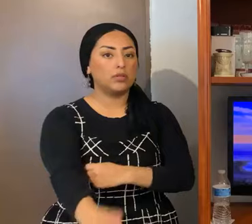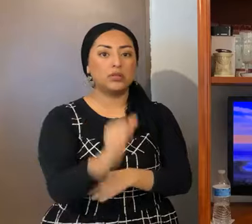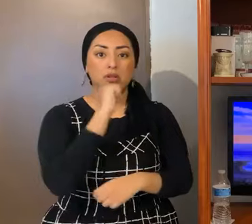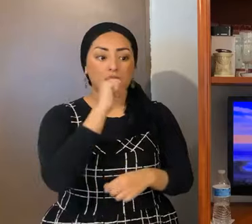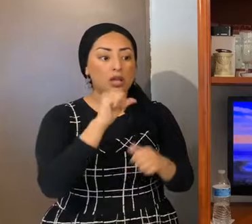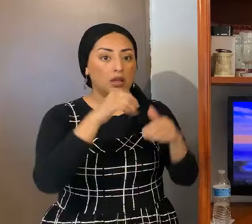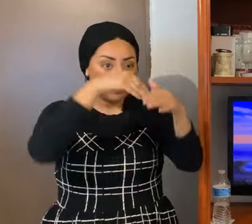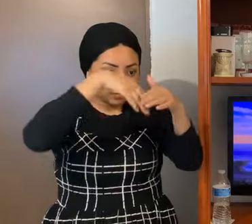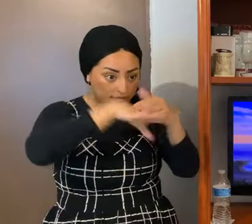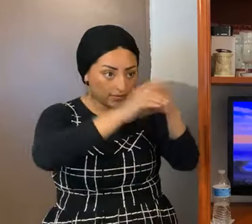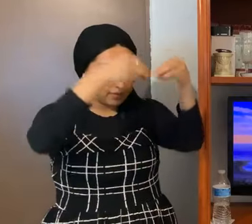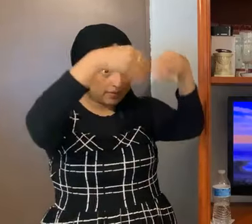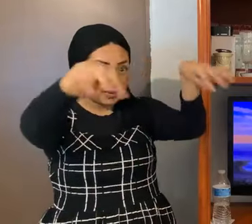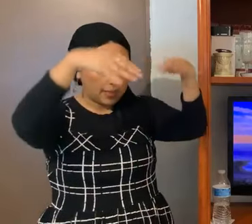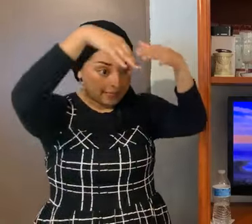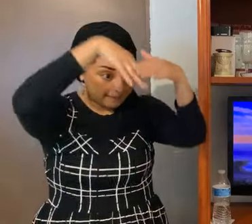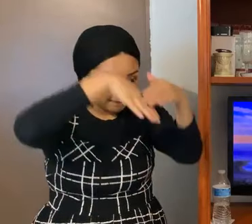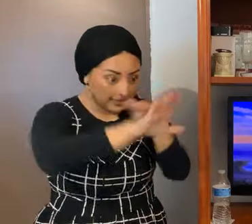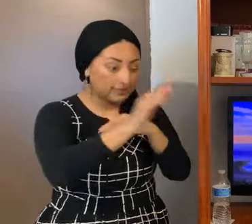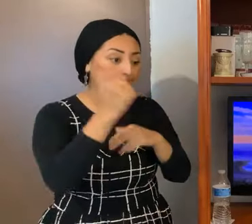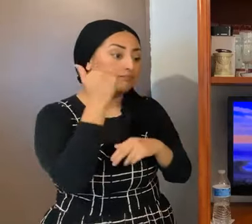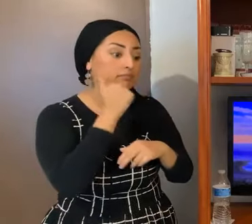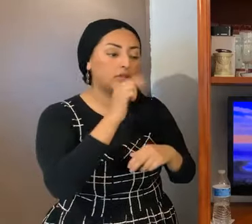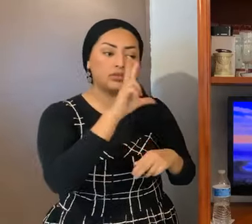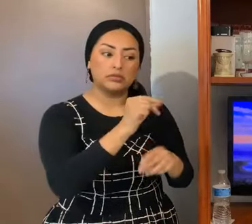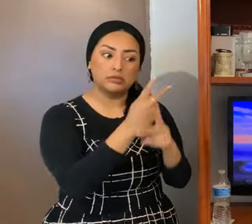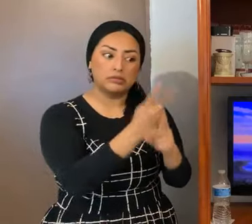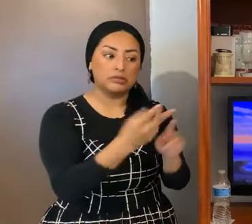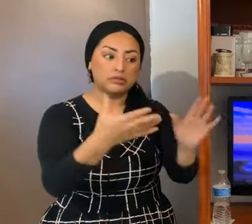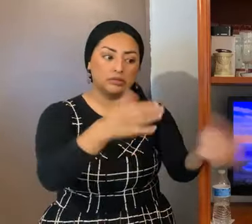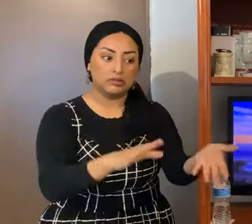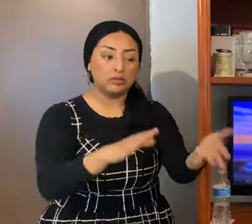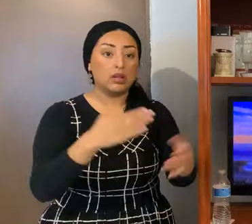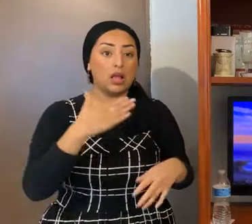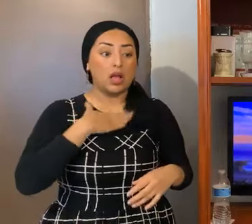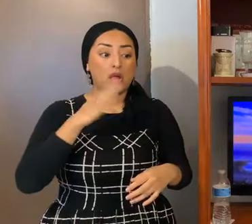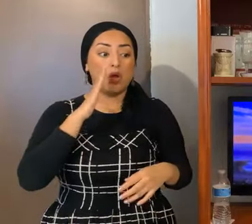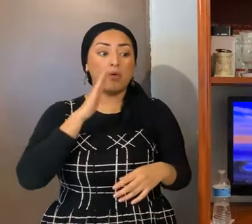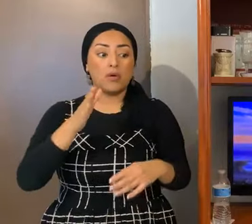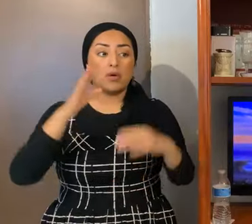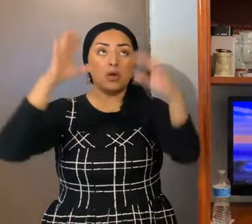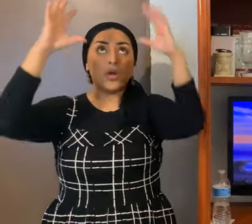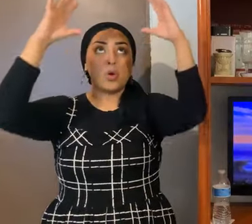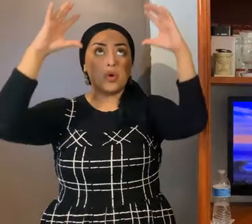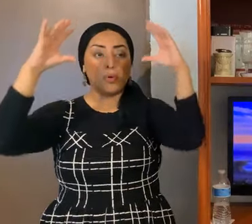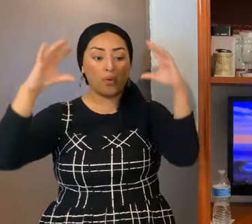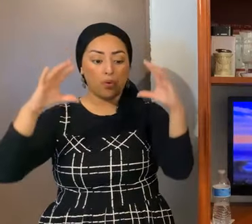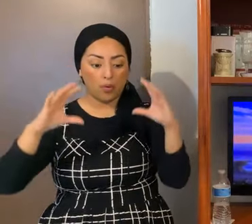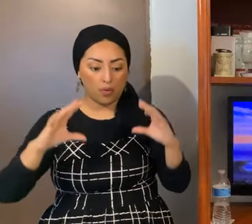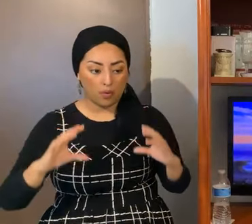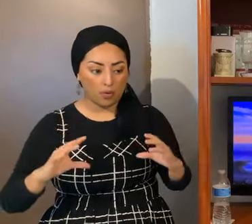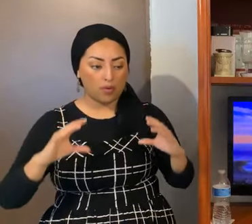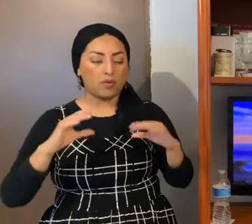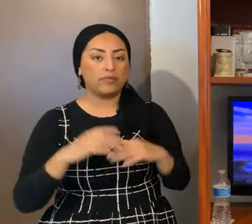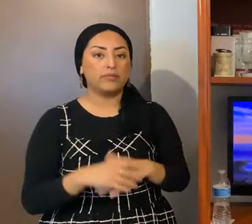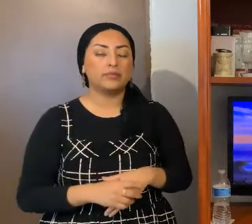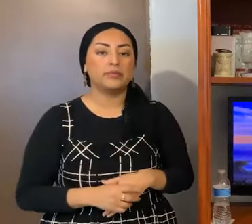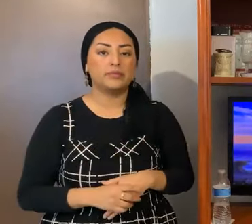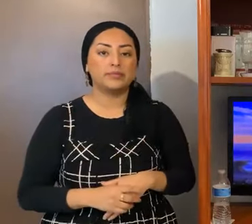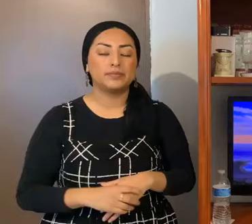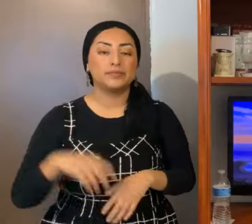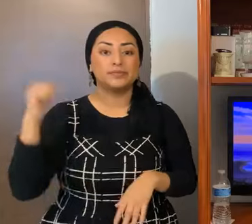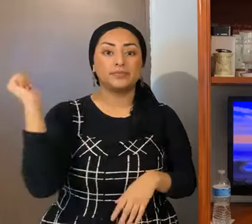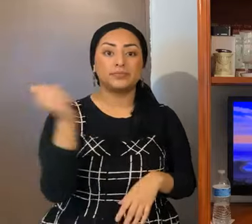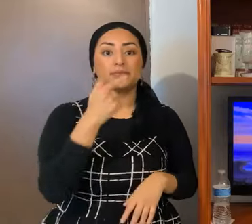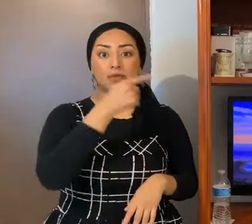del propiciatorio que está sobre el arca, para que no muera, porque yo apareceré en nube sobre el propiciatorio. Y